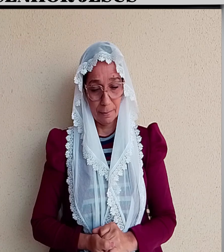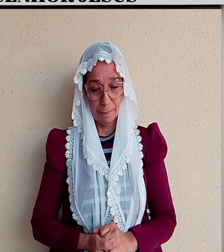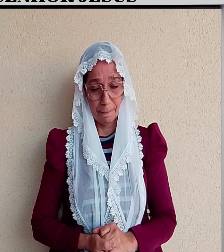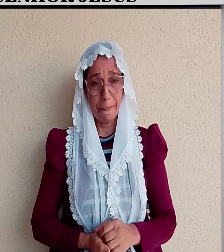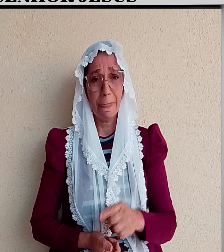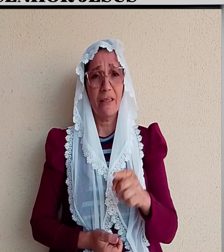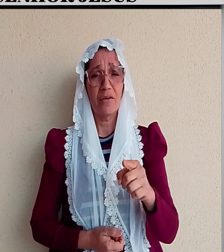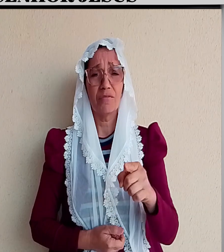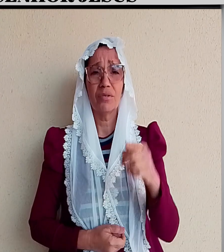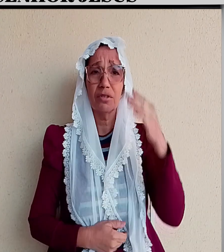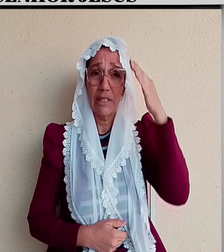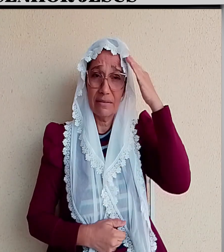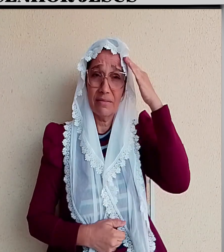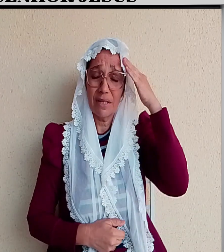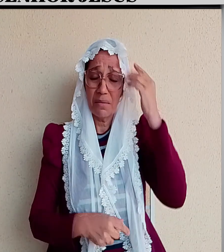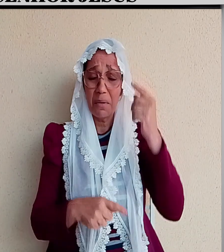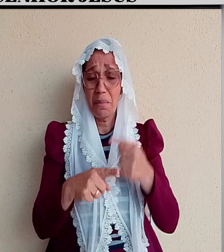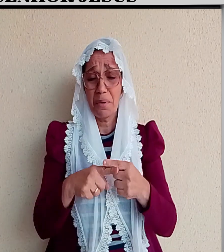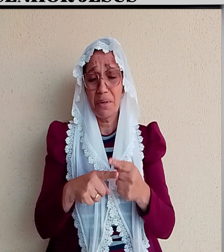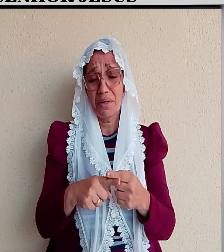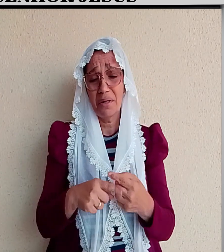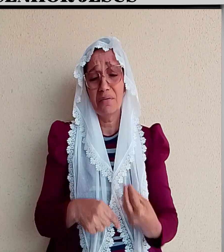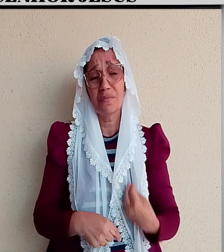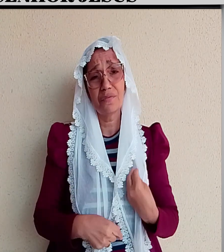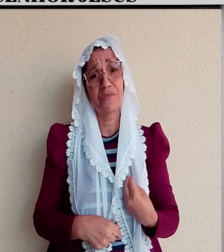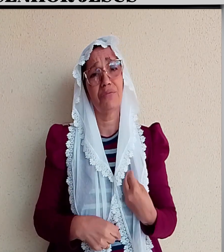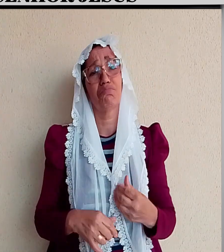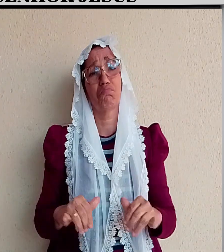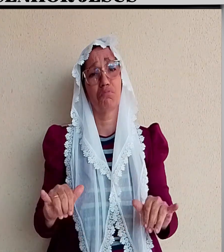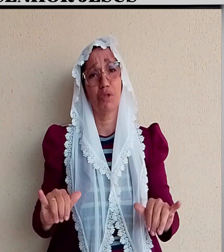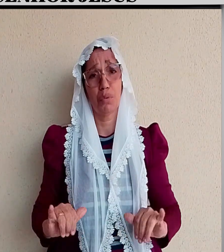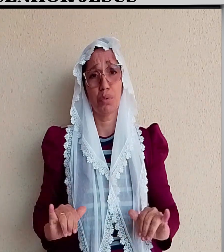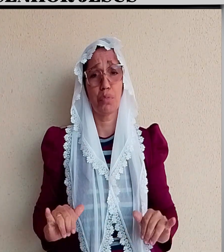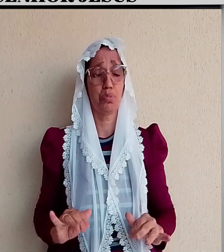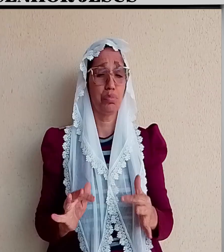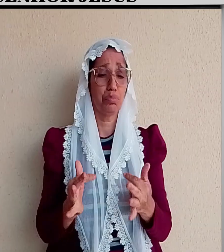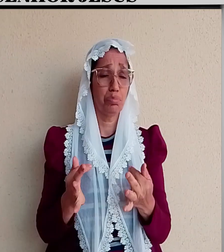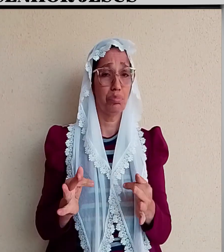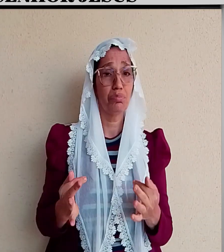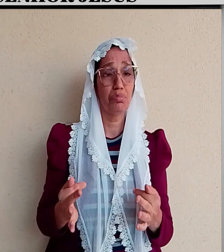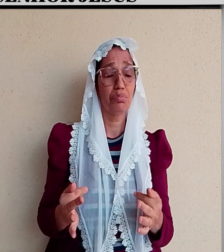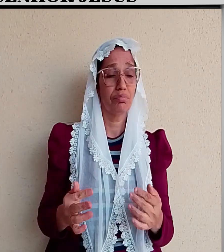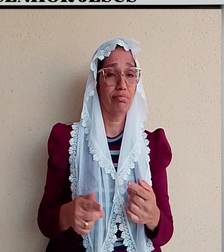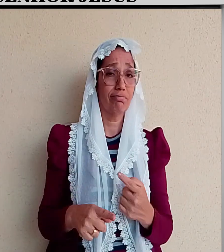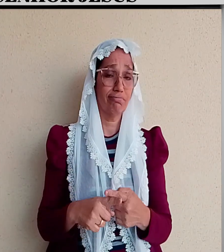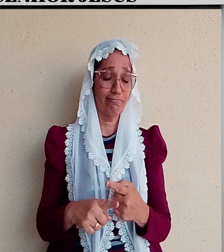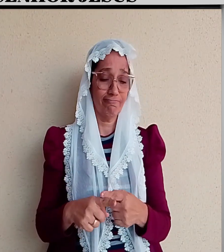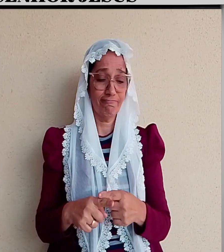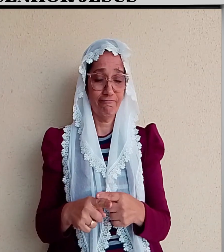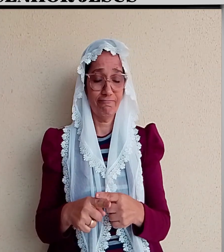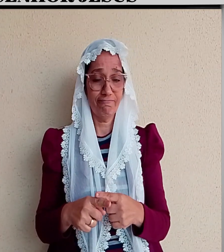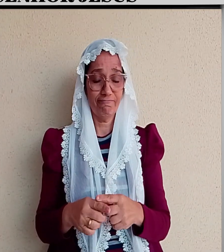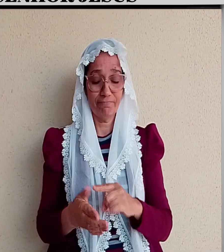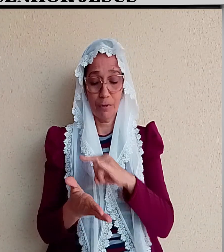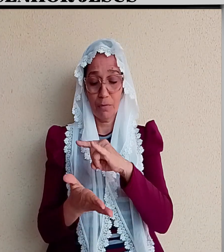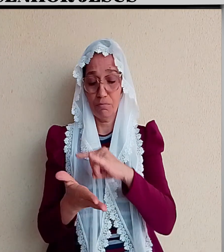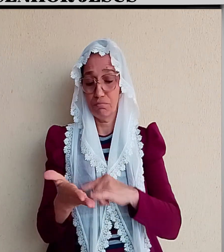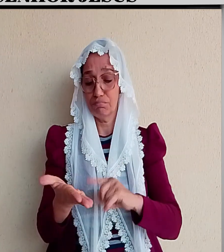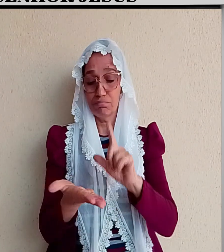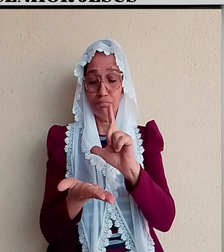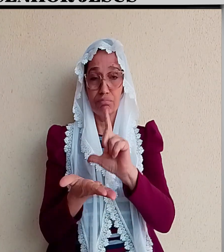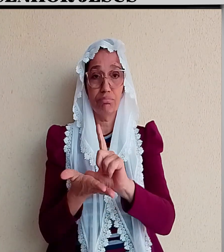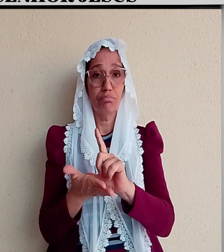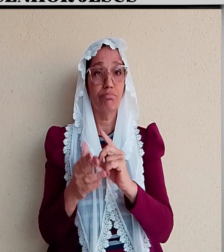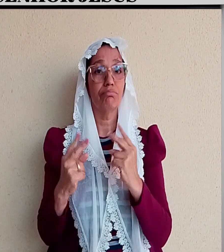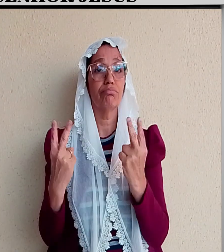Aleluia, porque o teu nome vai ser trocado por João. Glória a Jesus. É porque o teu laudo de vitória está sendo impresso. Glória a Jesus.